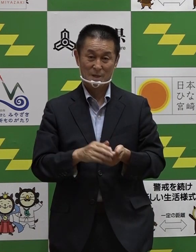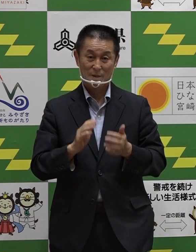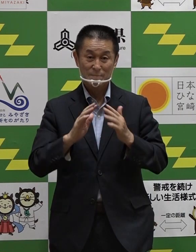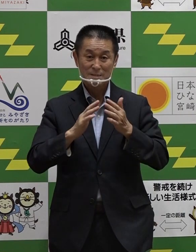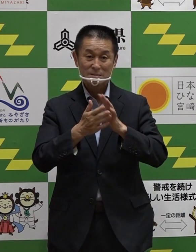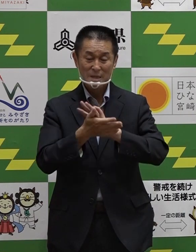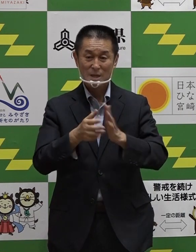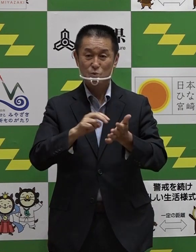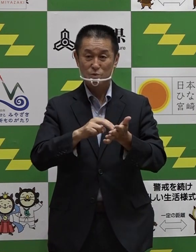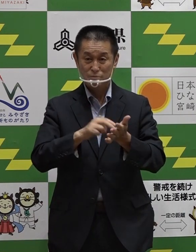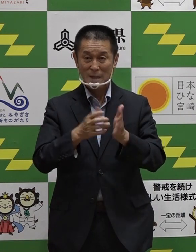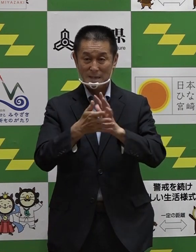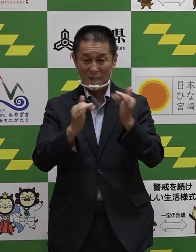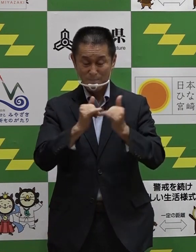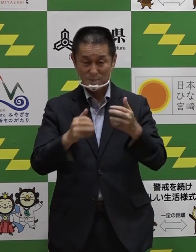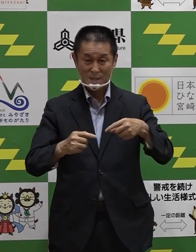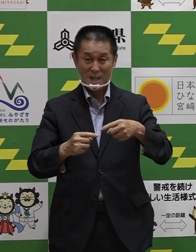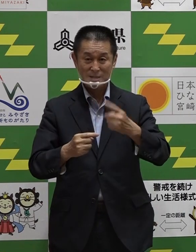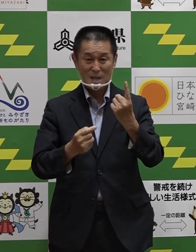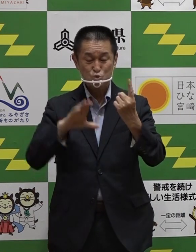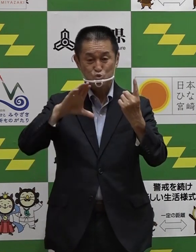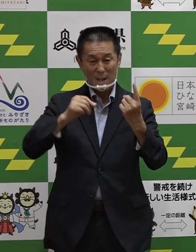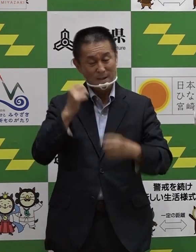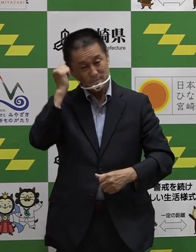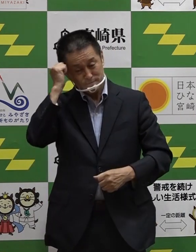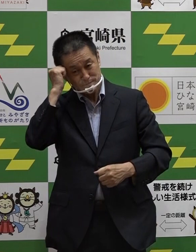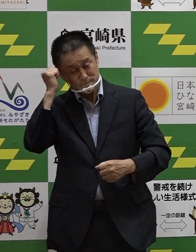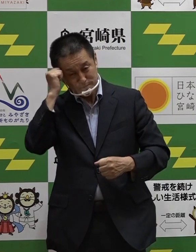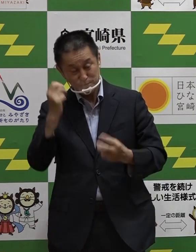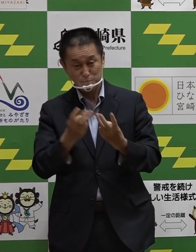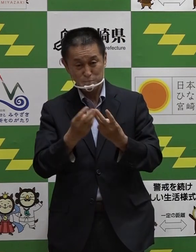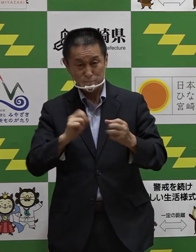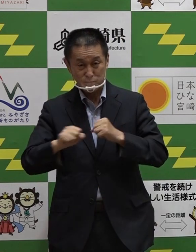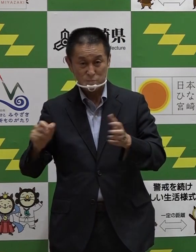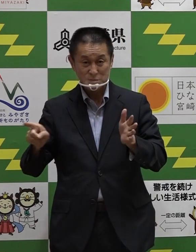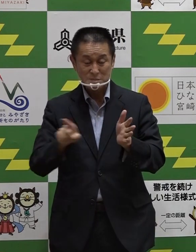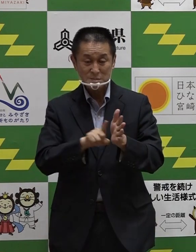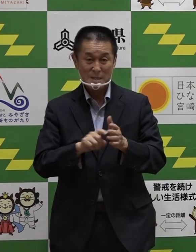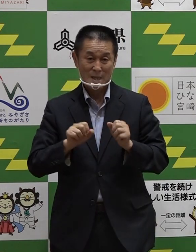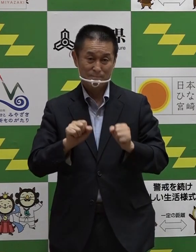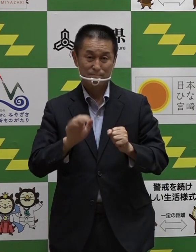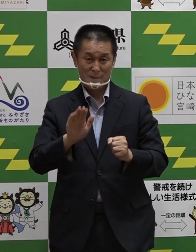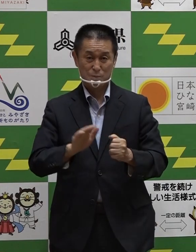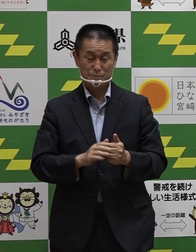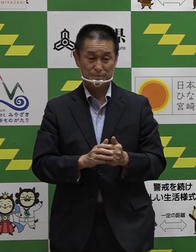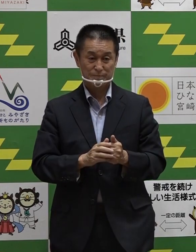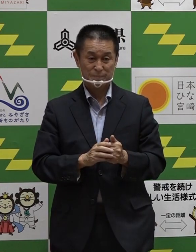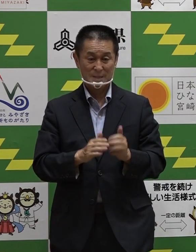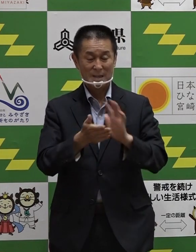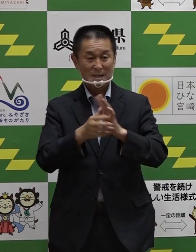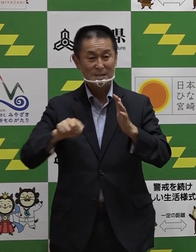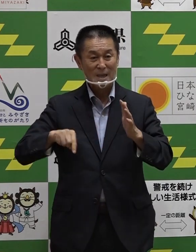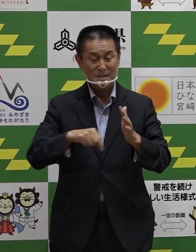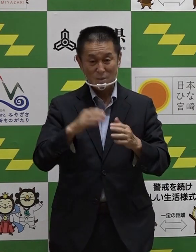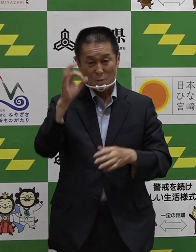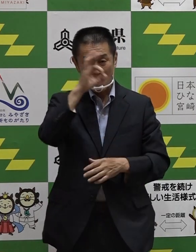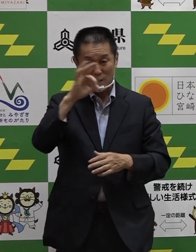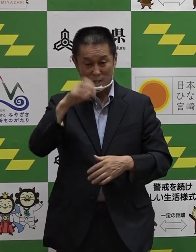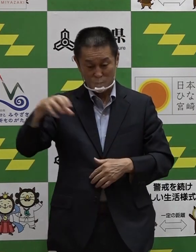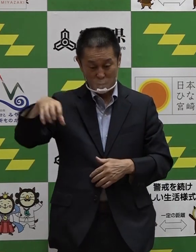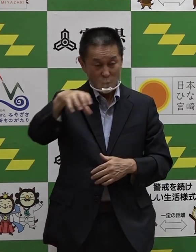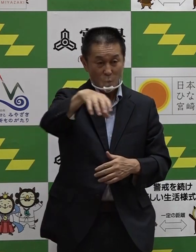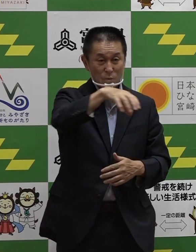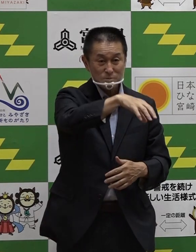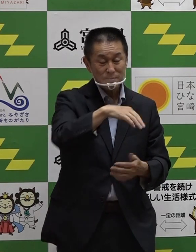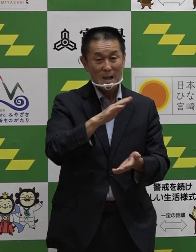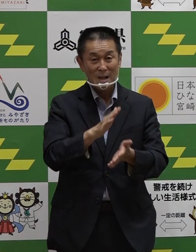としては県民100万泊運動をですね、展開をしております。ぜひ県内の観光地というもの